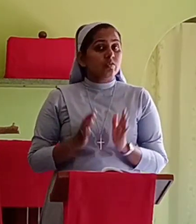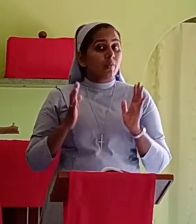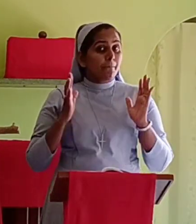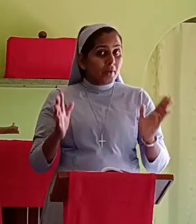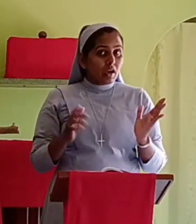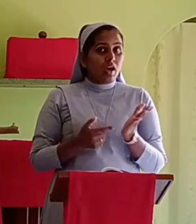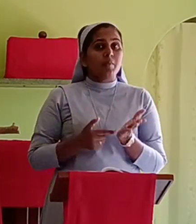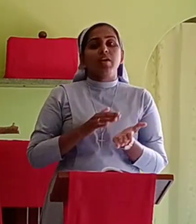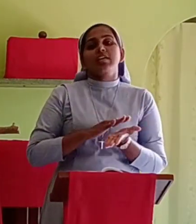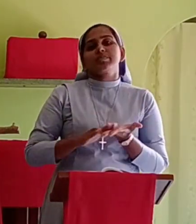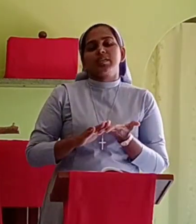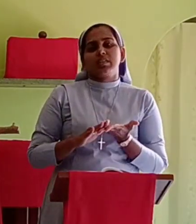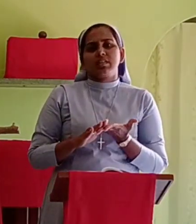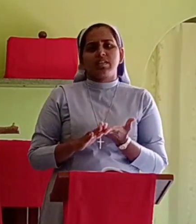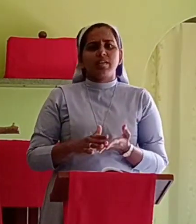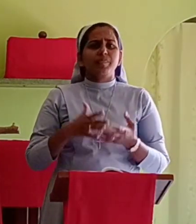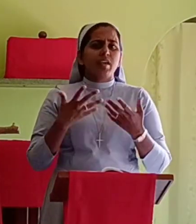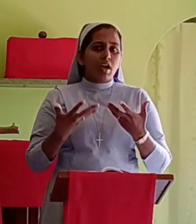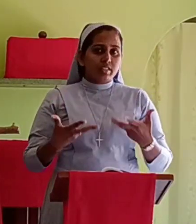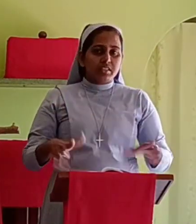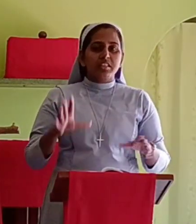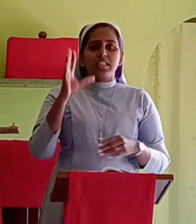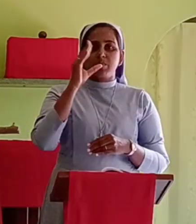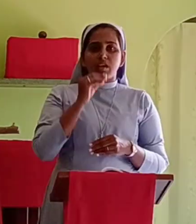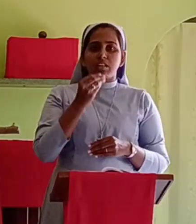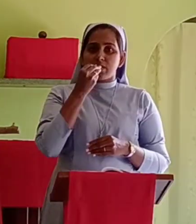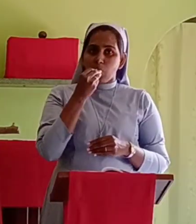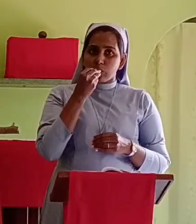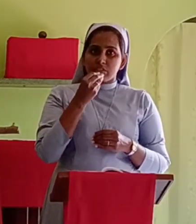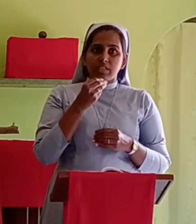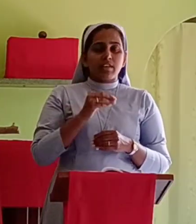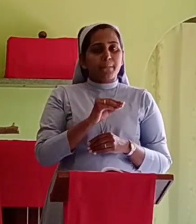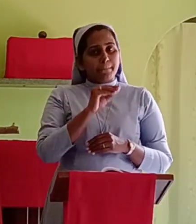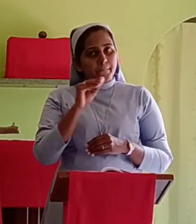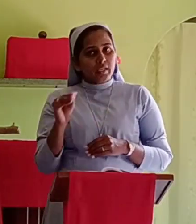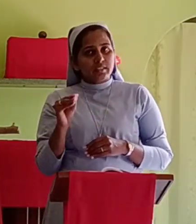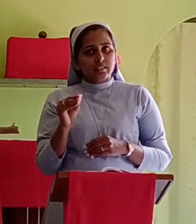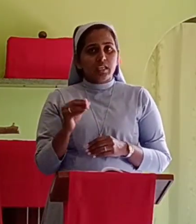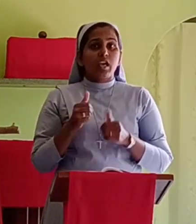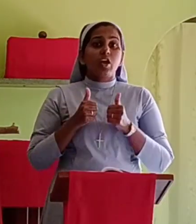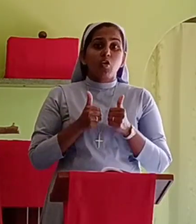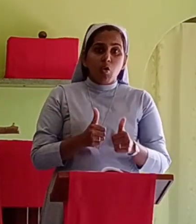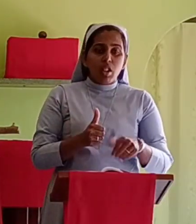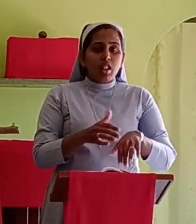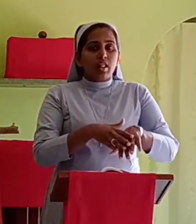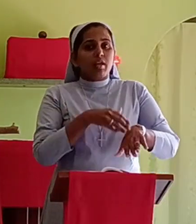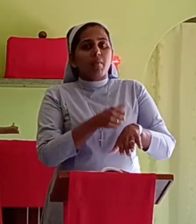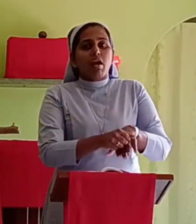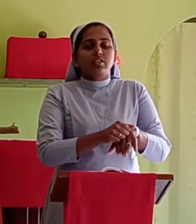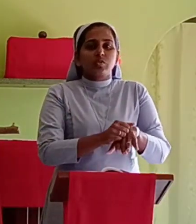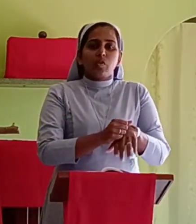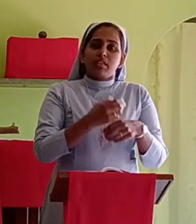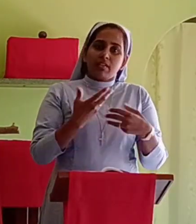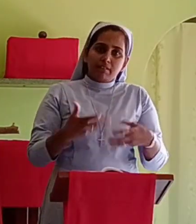රාත්‍රී භෝජනය අවසන් කොට ජේසුස් වහන්සේ ගෝලයන්ගේ පාද සෝදා උන්වහන්සේගේ ගෝලයන්